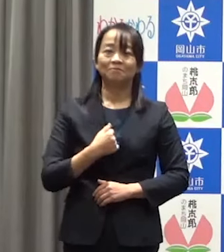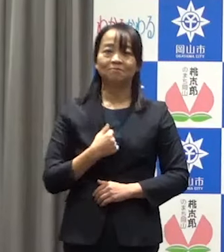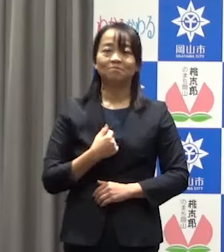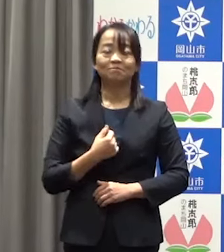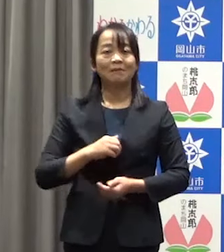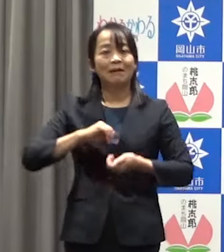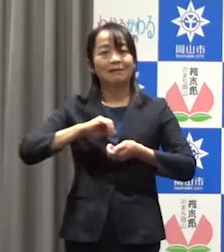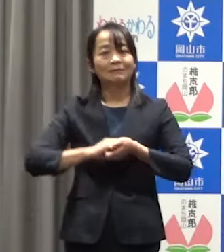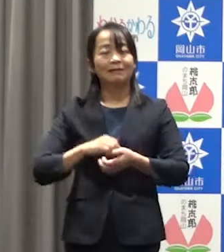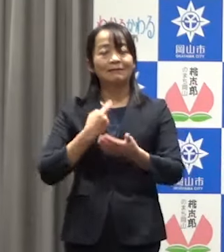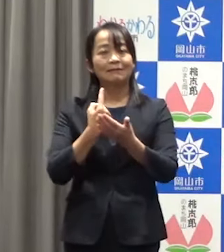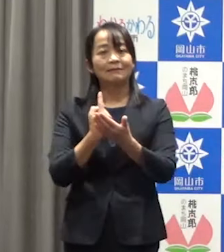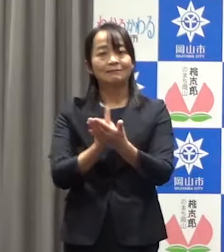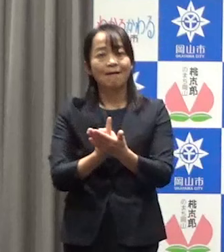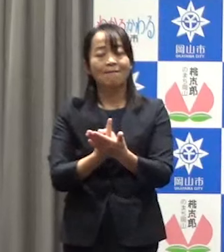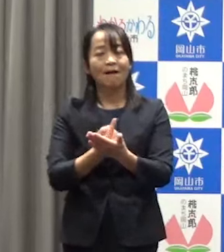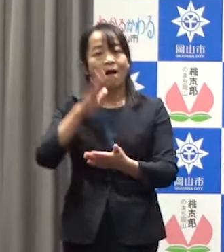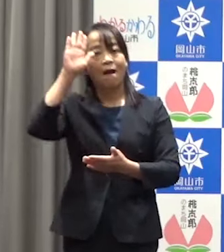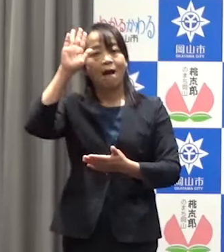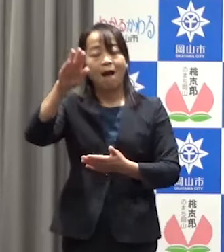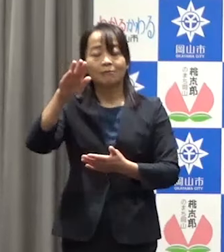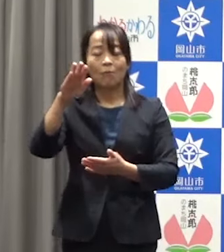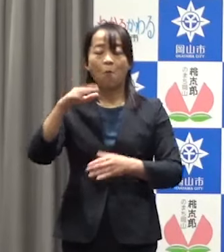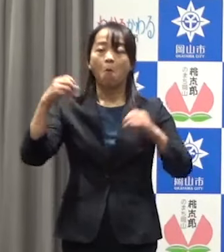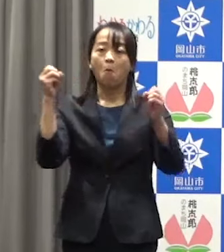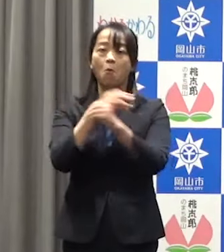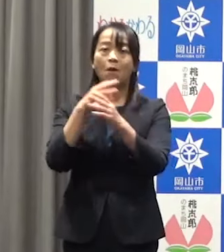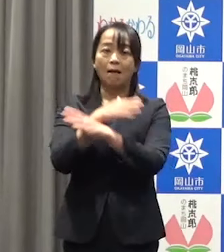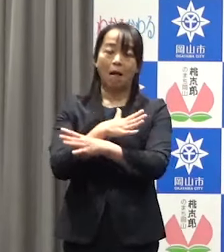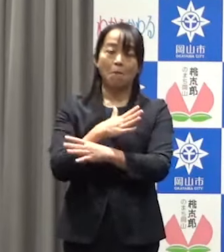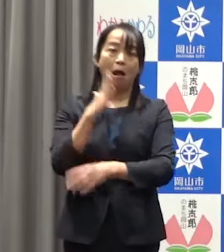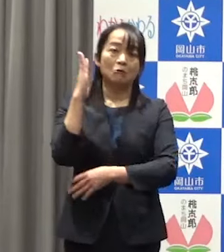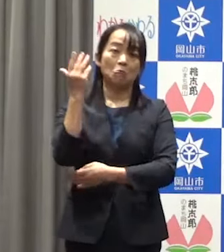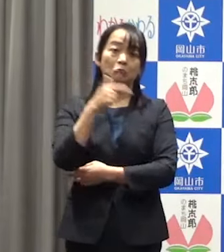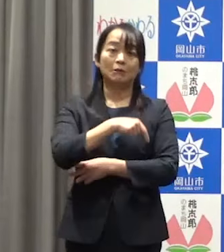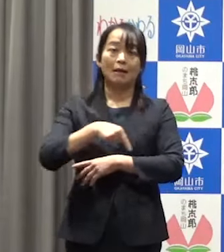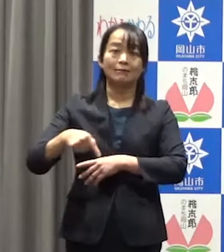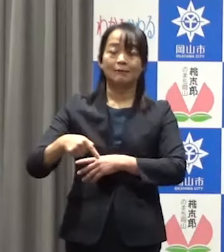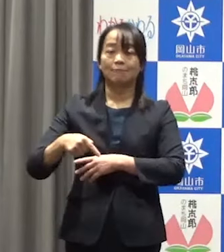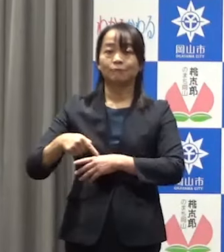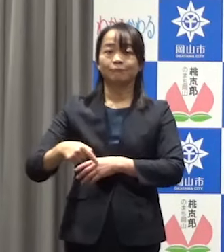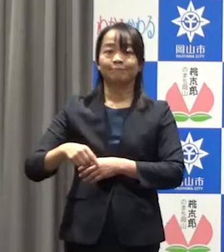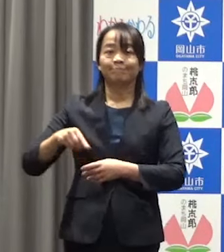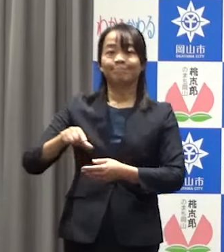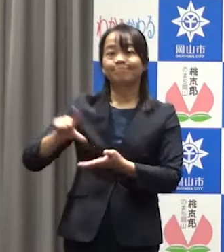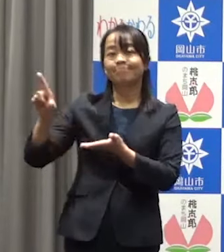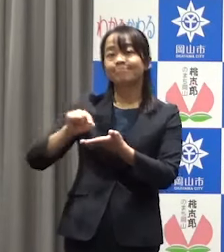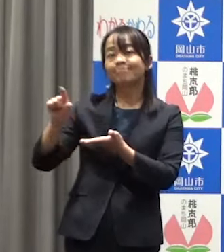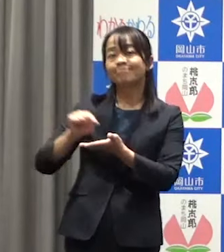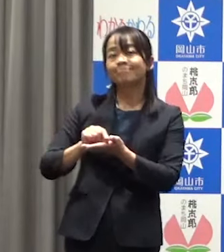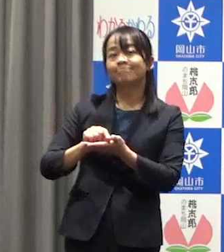参加し、岡山の政策に生かしていきたいと思います。同時に、